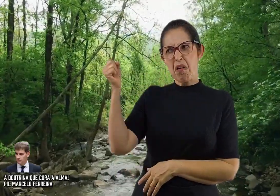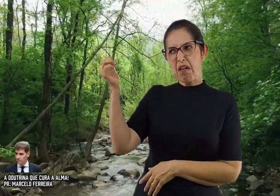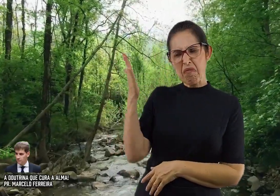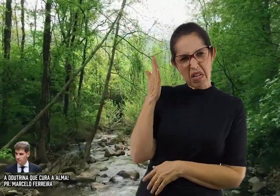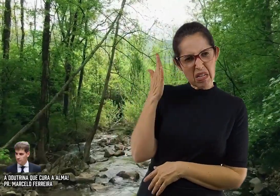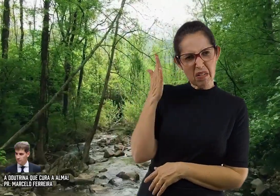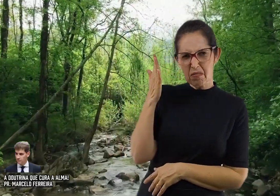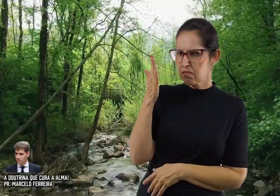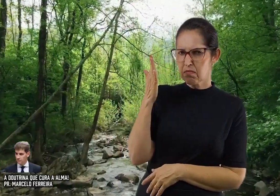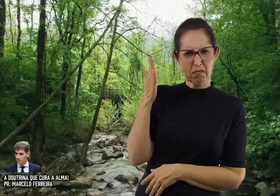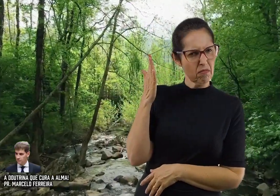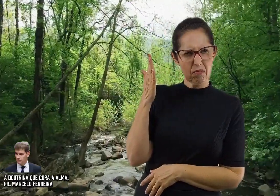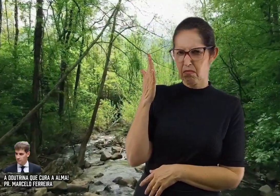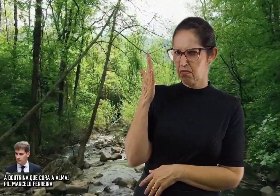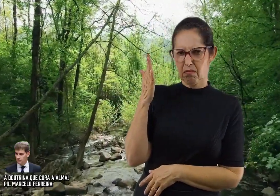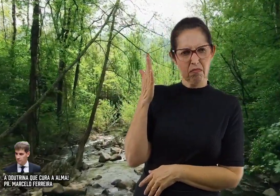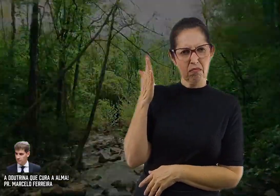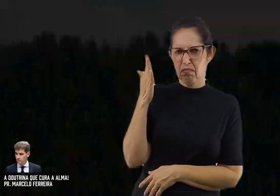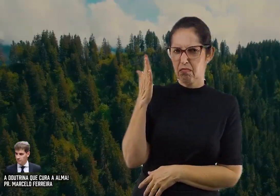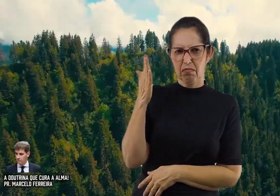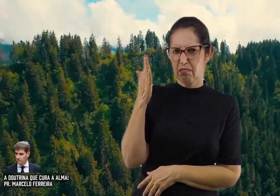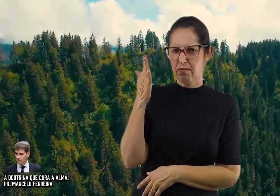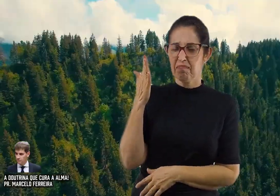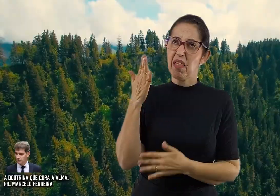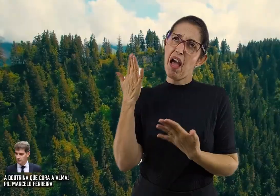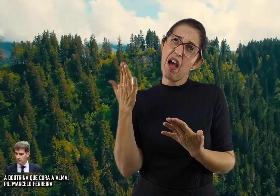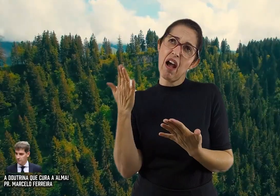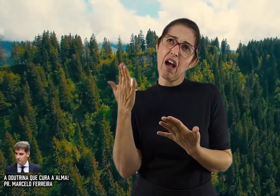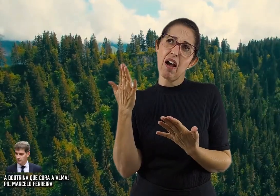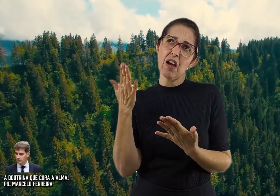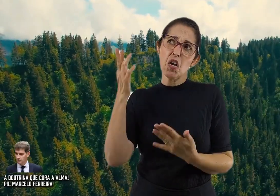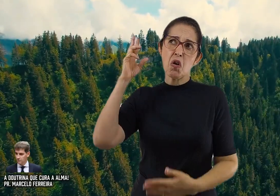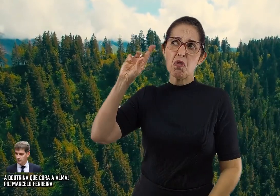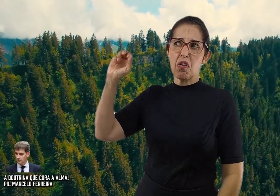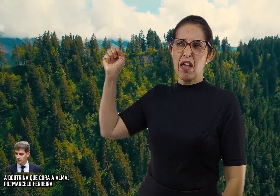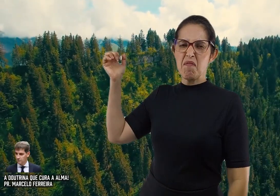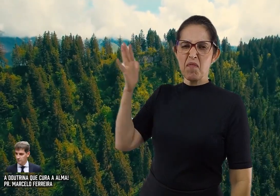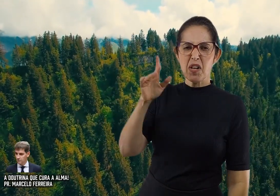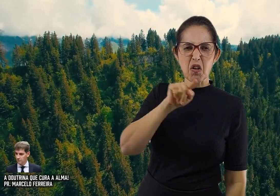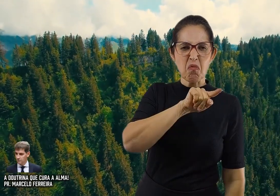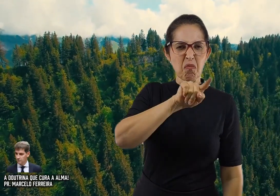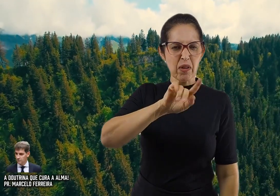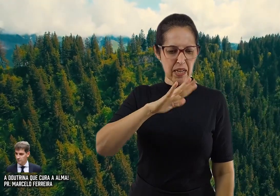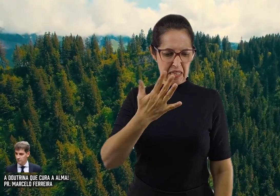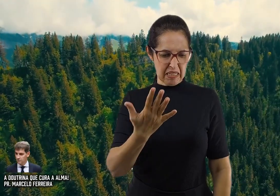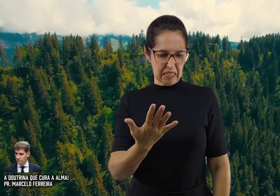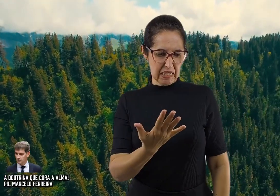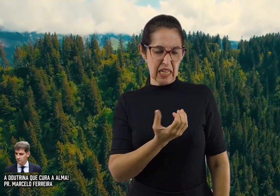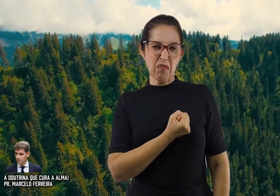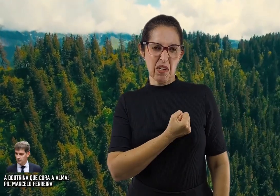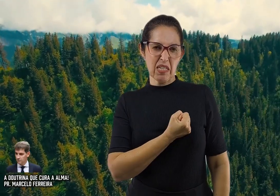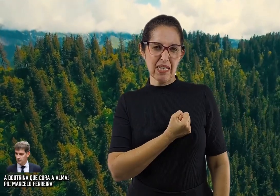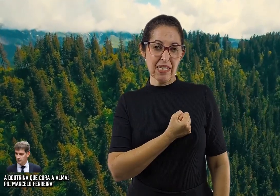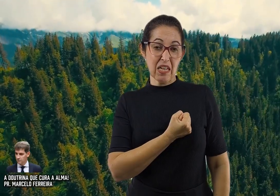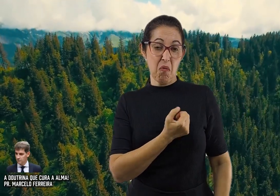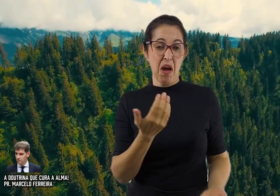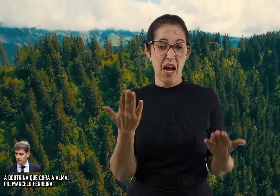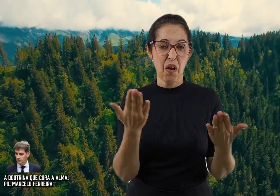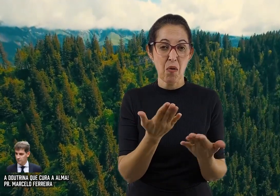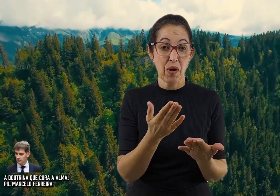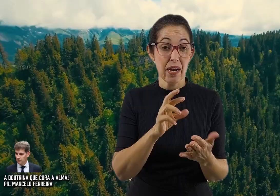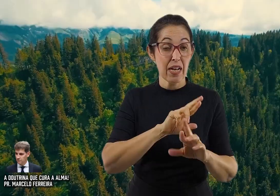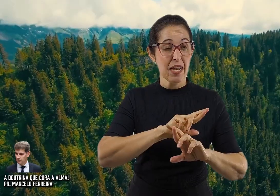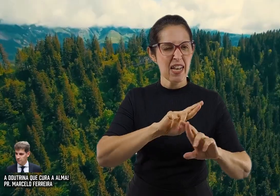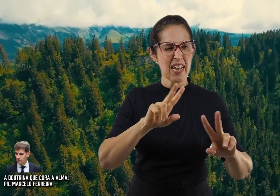revelação não é do Senhor. Não, o Senhor deu a revelação que agora nós não somos mais salvos pelo Calvário. Nós somos